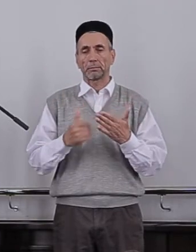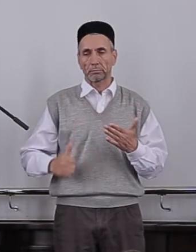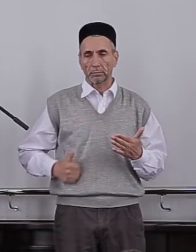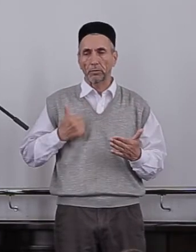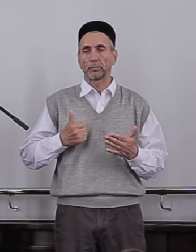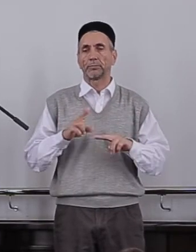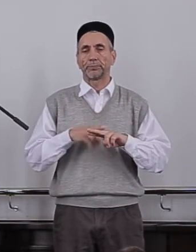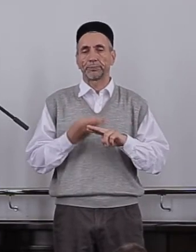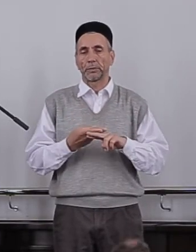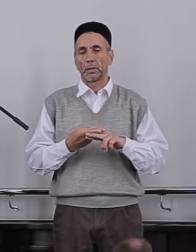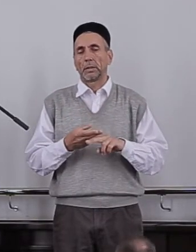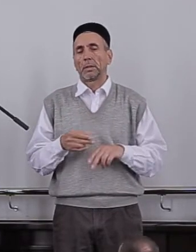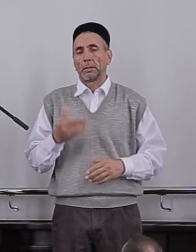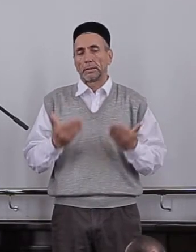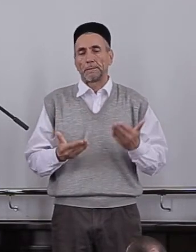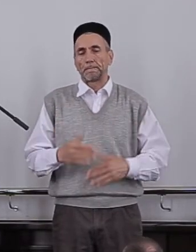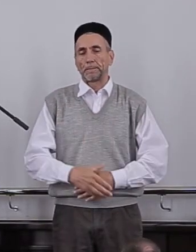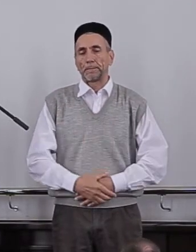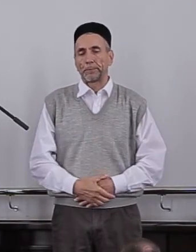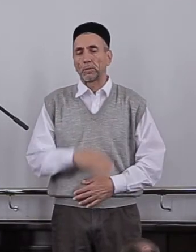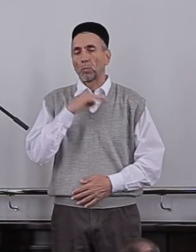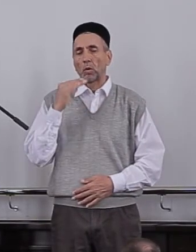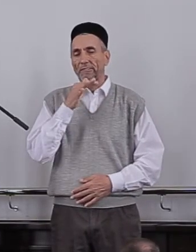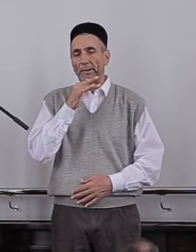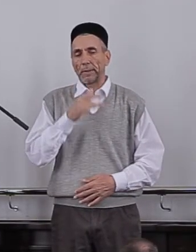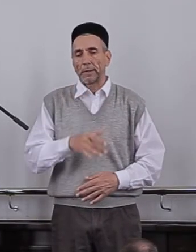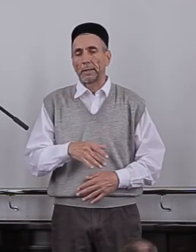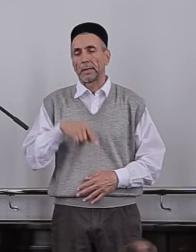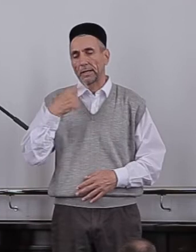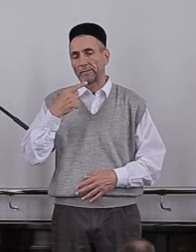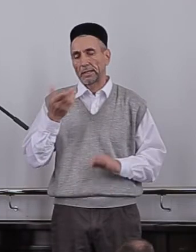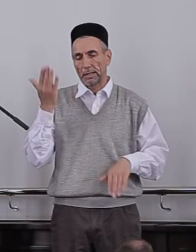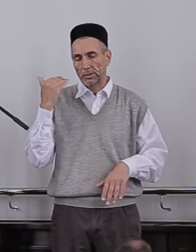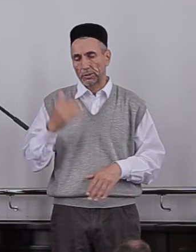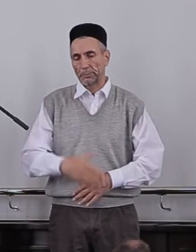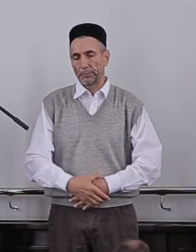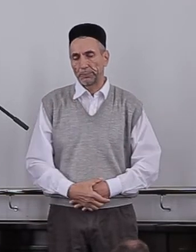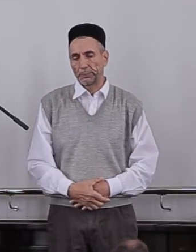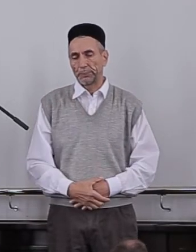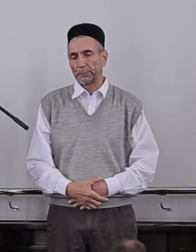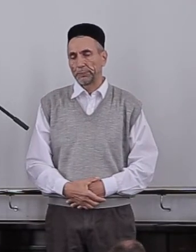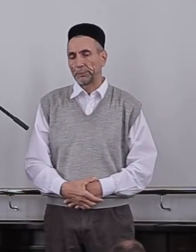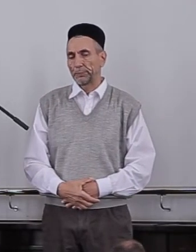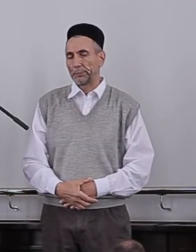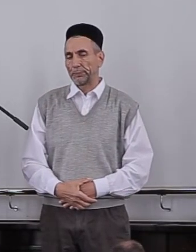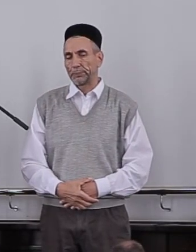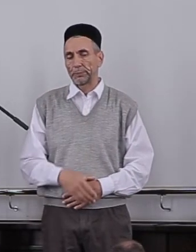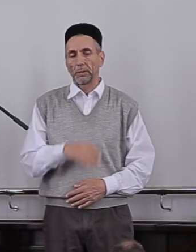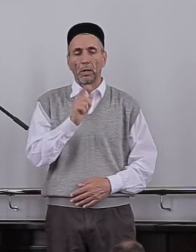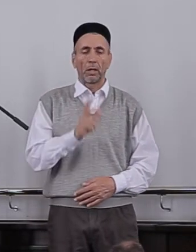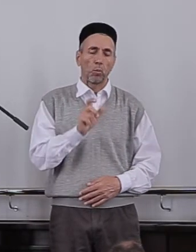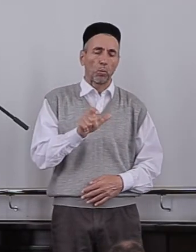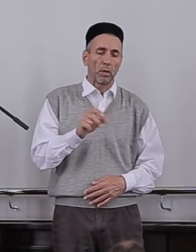дигән, мәсәлән, әгәр дә күп вакытта әйтсәләр, мәсәлән, бу кешеләр анда